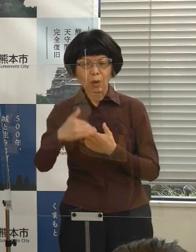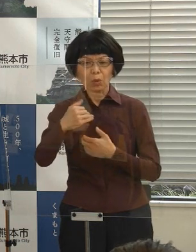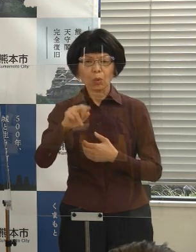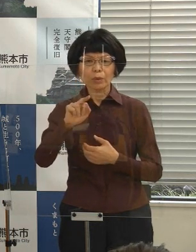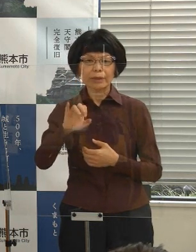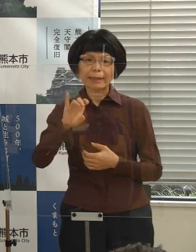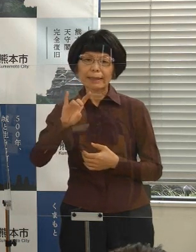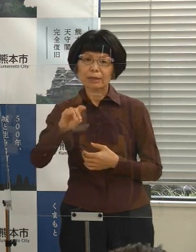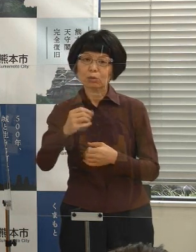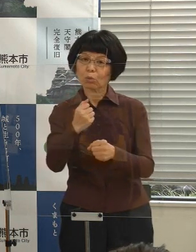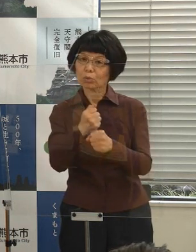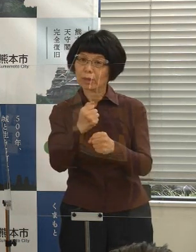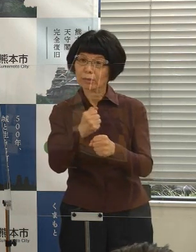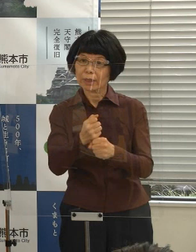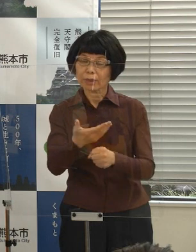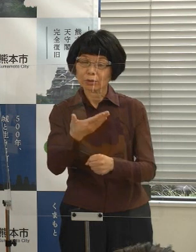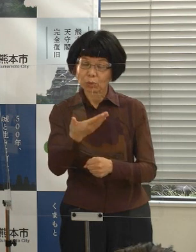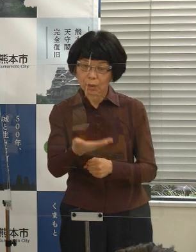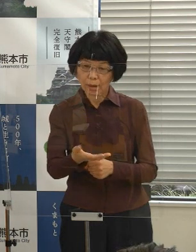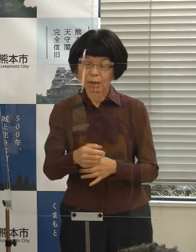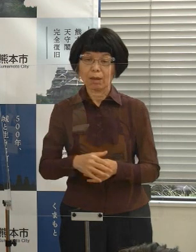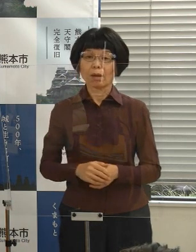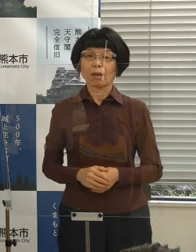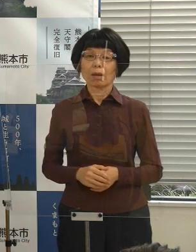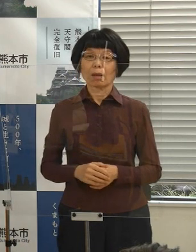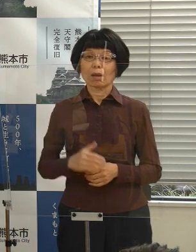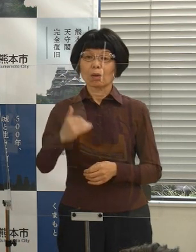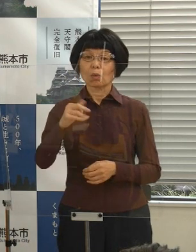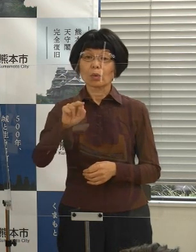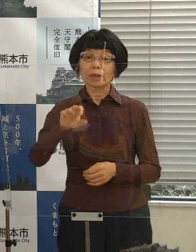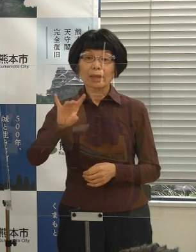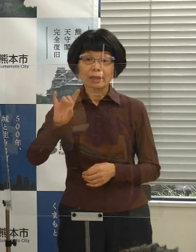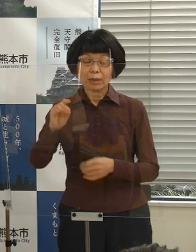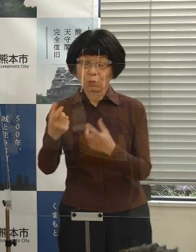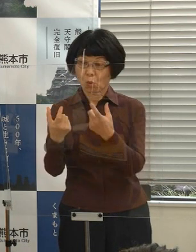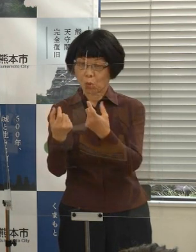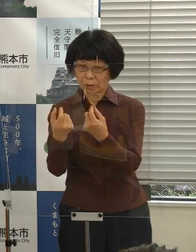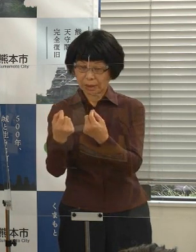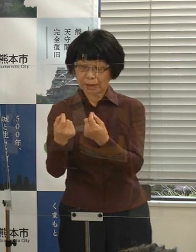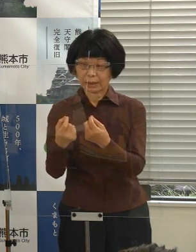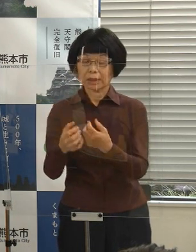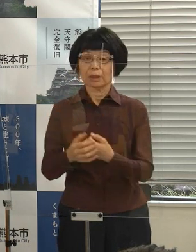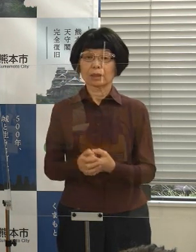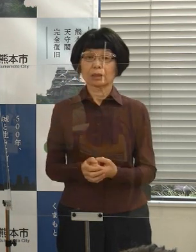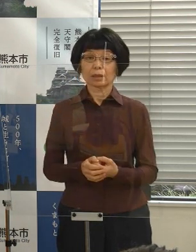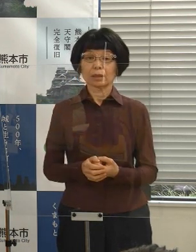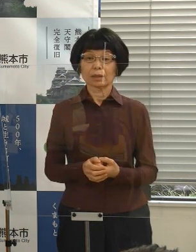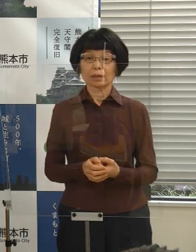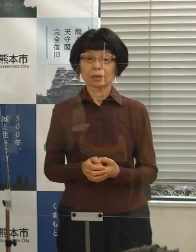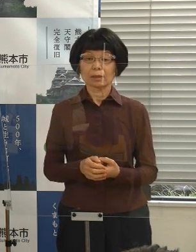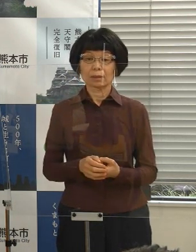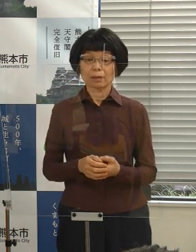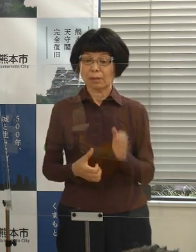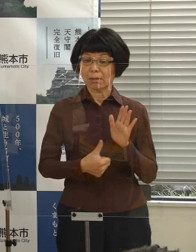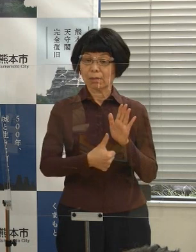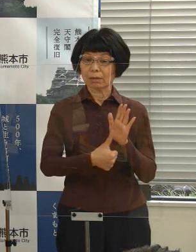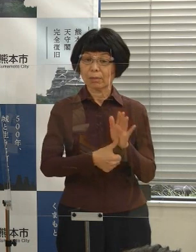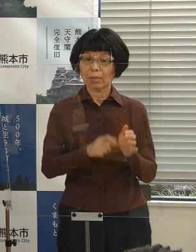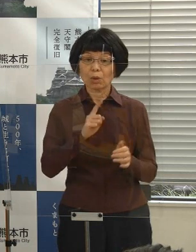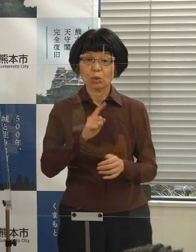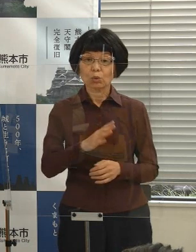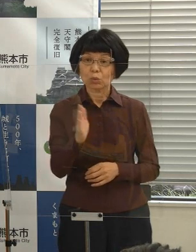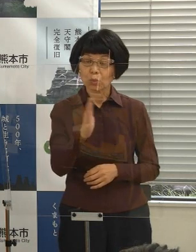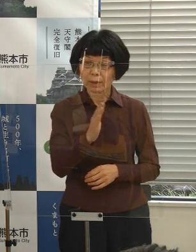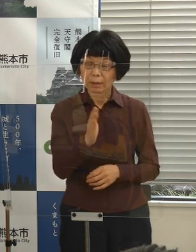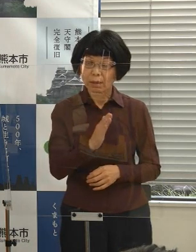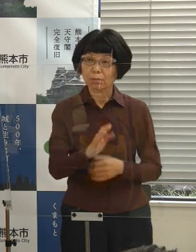戸籍の作成ということになる んでしょうか。戸籍の作成もそうなんですけれども、やはりこの匿名でですね、そういった例え